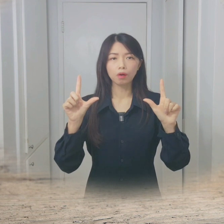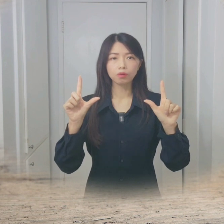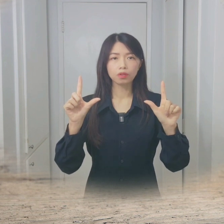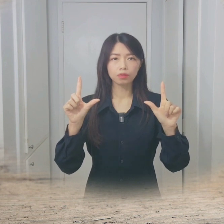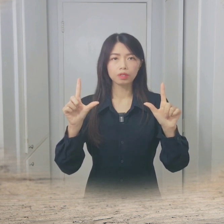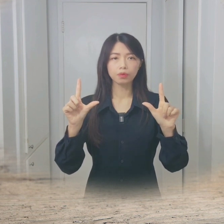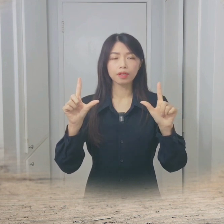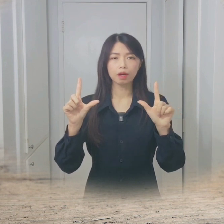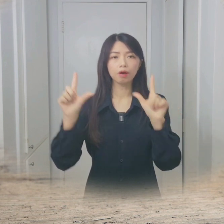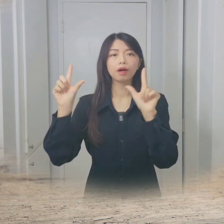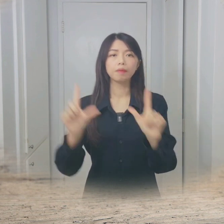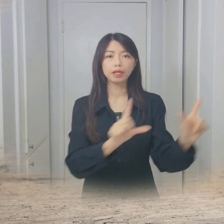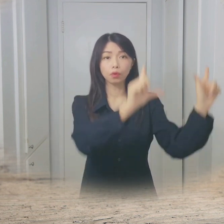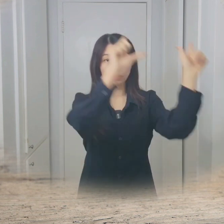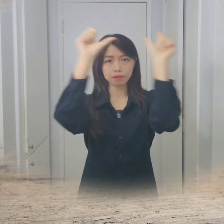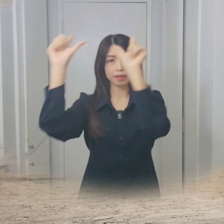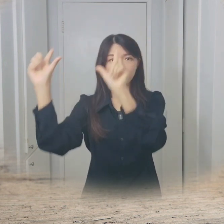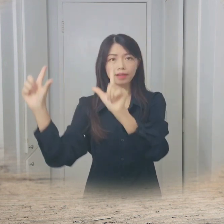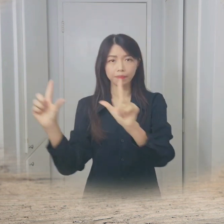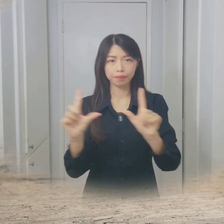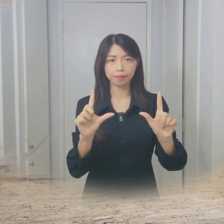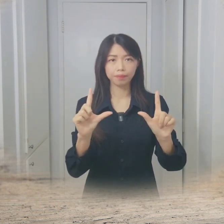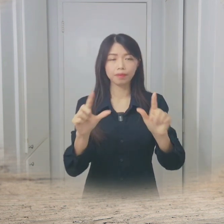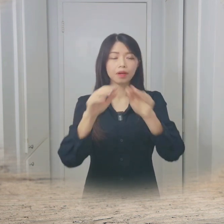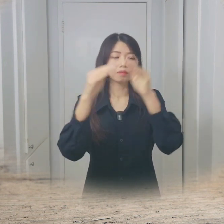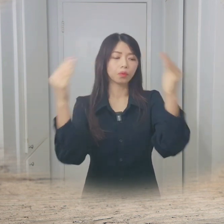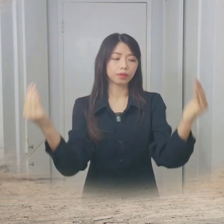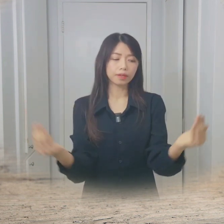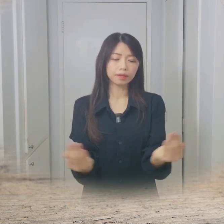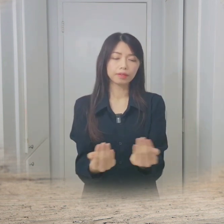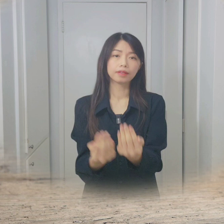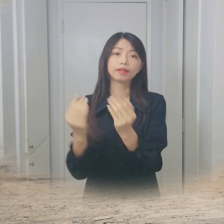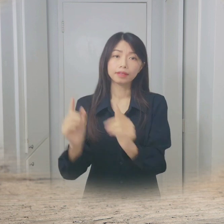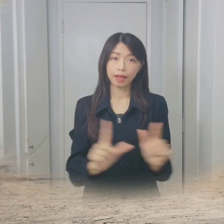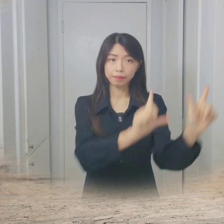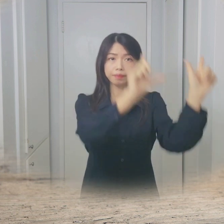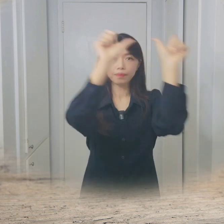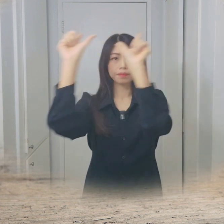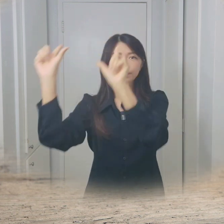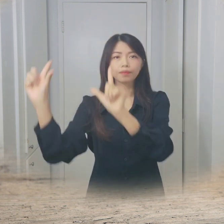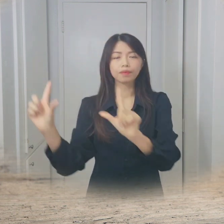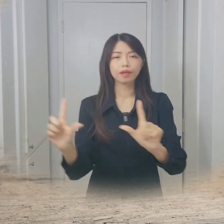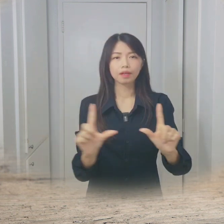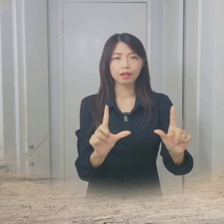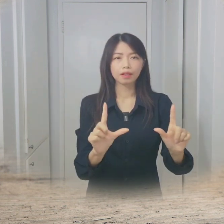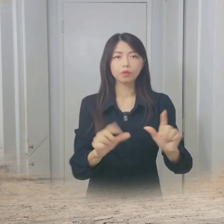얼굴을 중심으로 해서 한 바퀴 돌려주시면 돼요. 삶 모든 삶